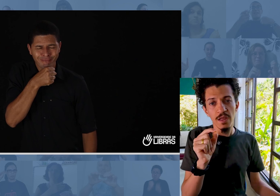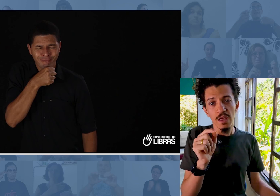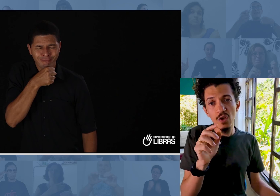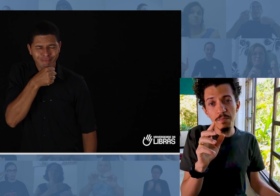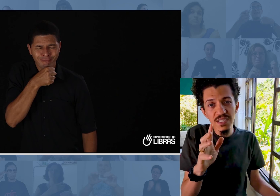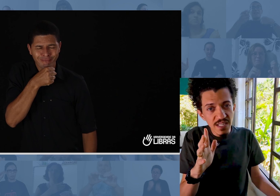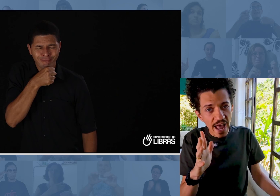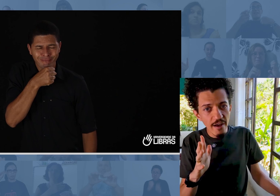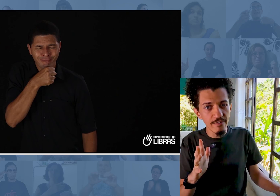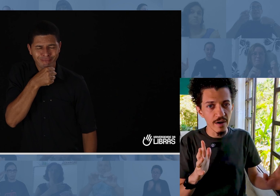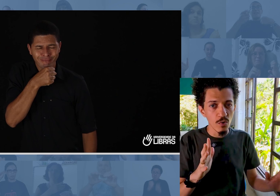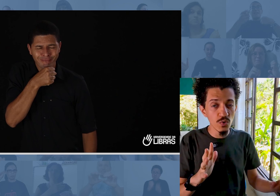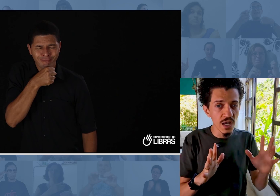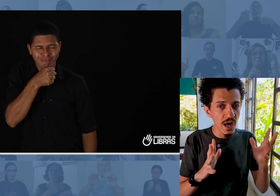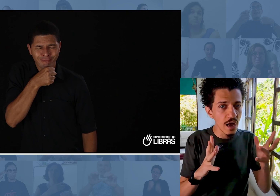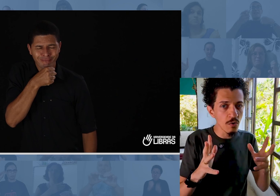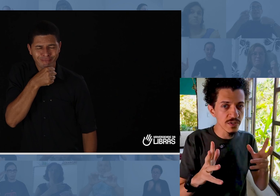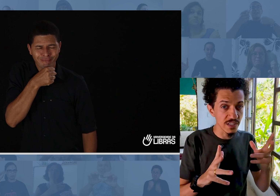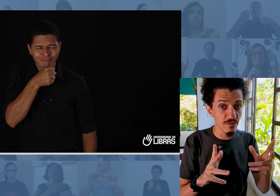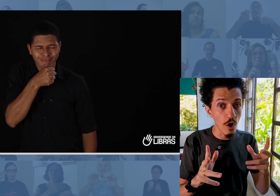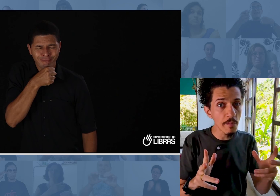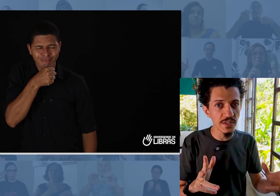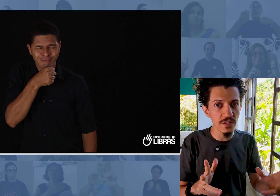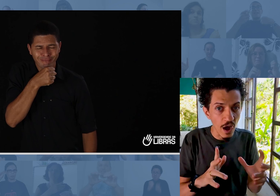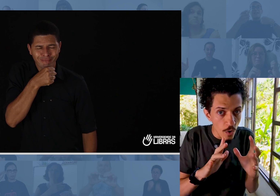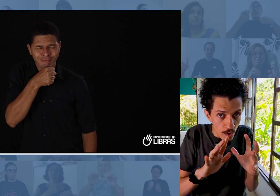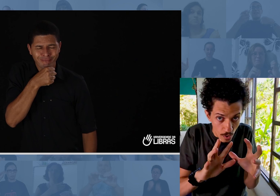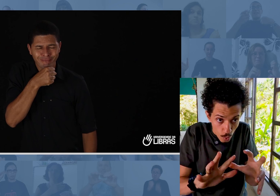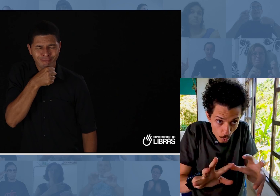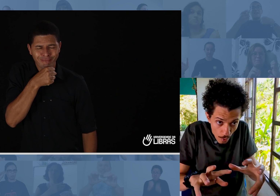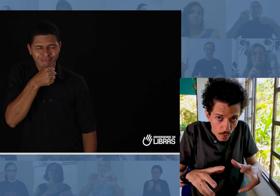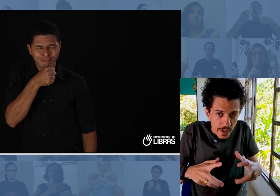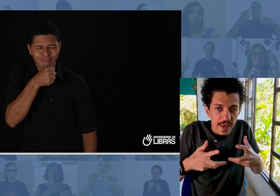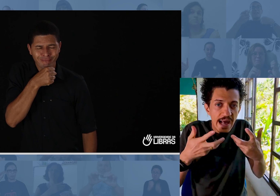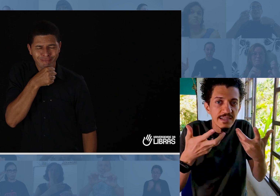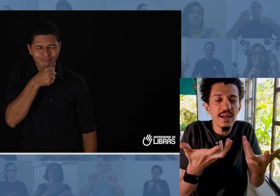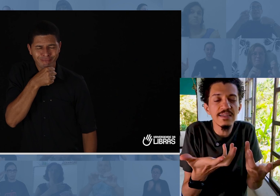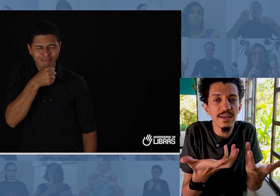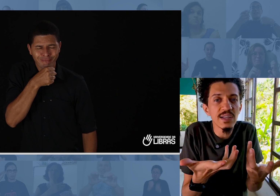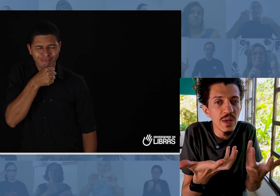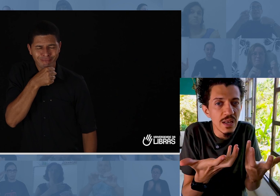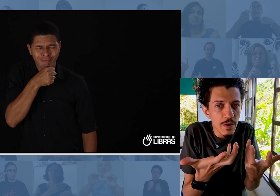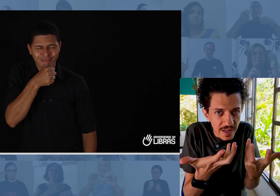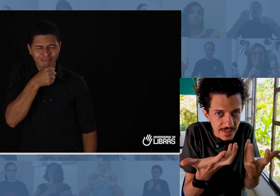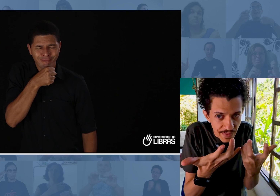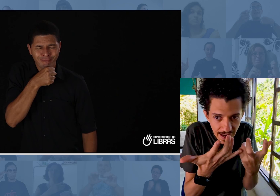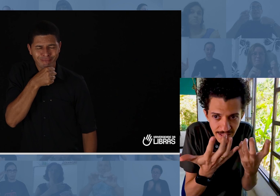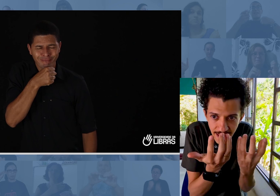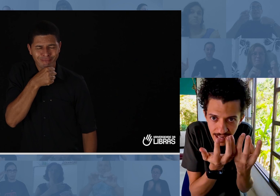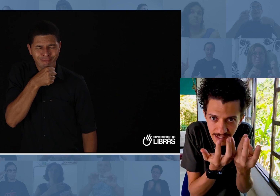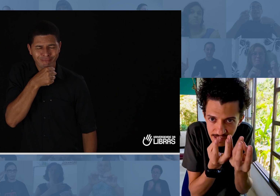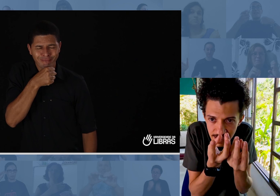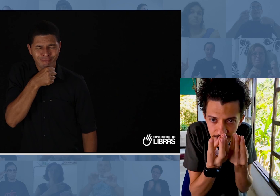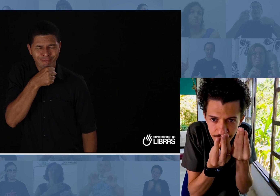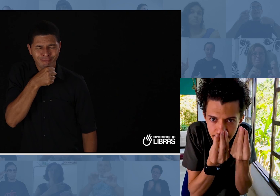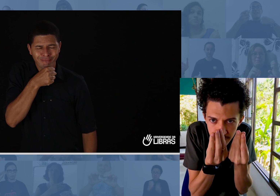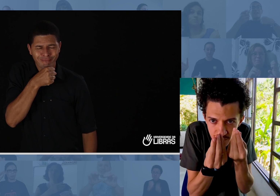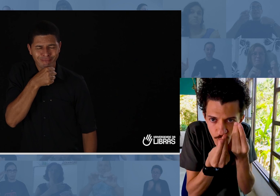e observa os ângulos, as formas e tal, como que a sinalização em Libras, ela traz esse, como